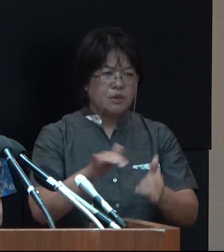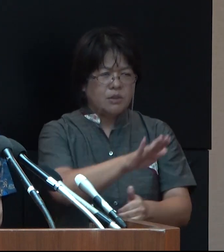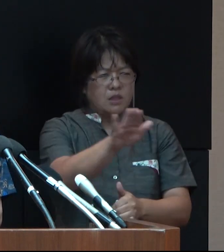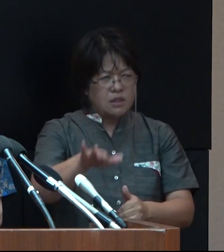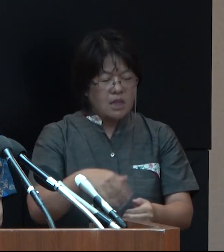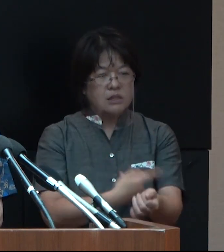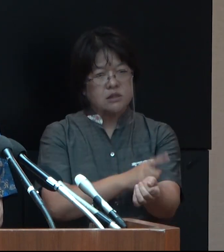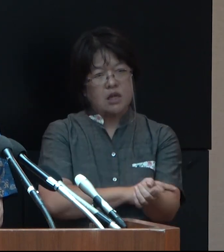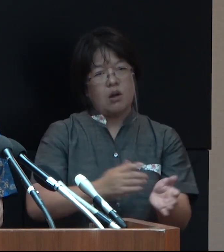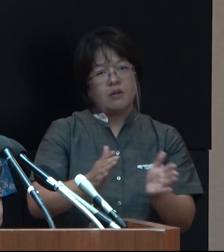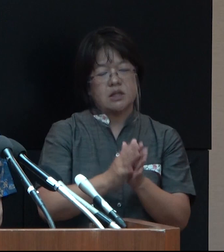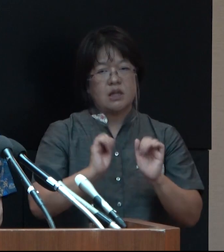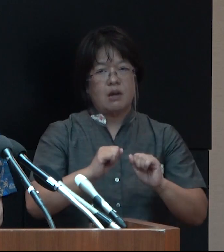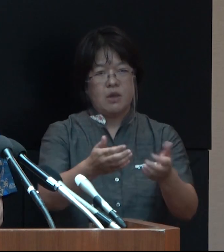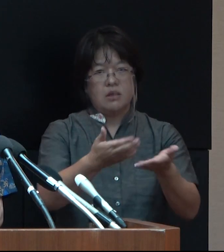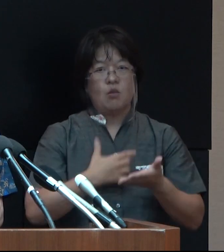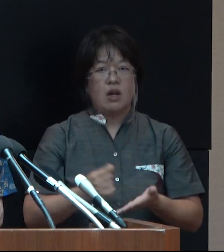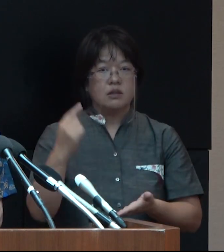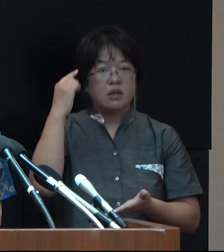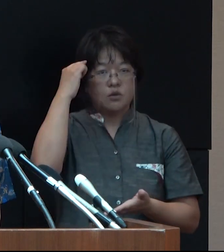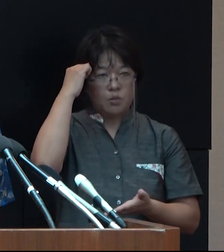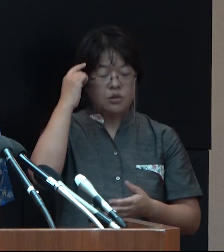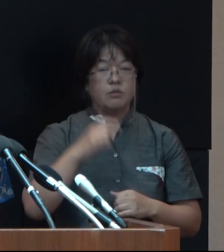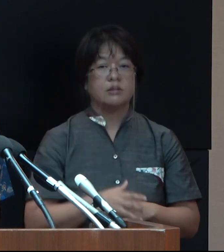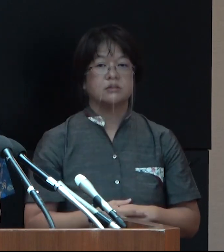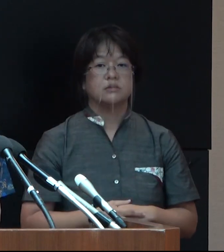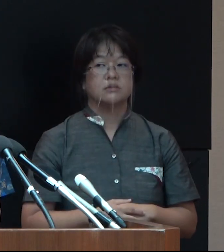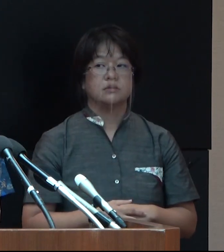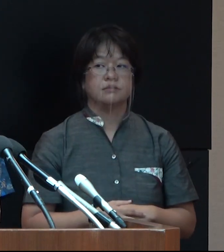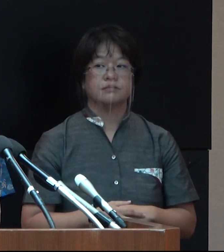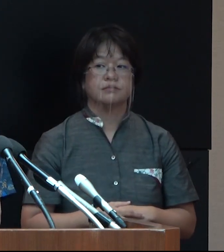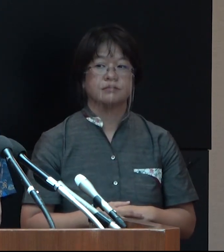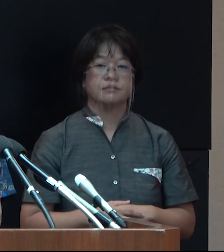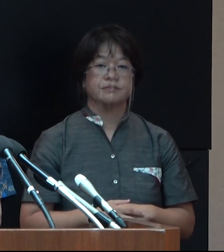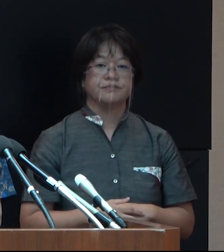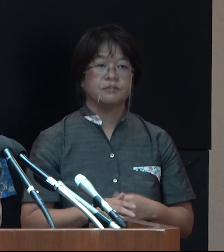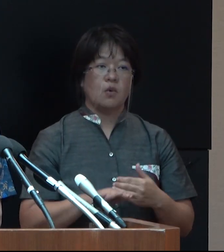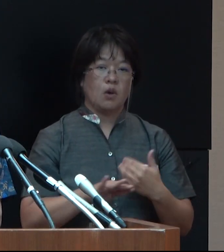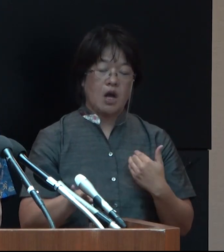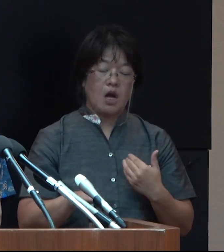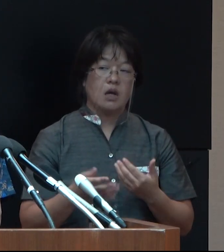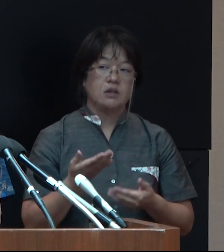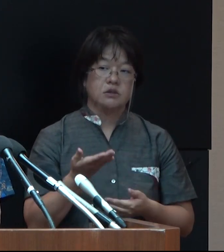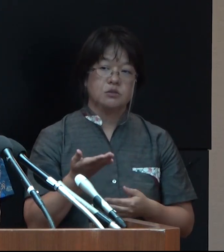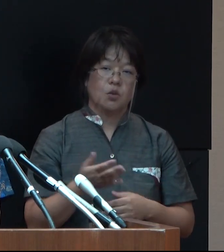ということを強くお願いしたいと思います。 はい、他に質問ございますか？よ